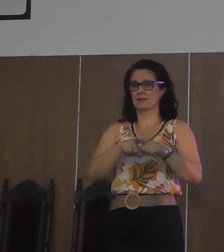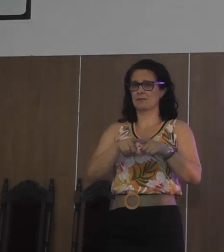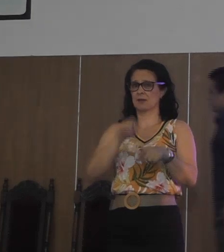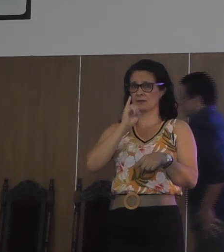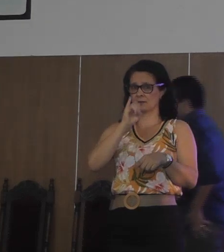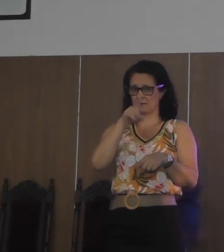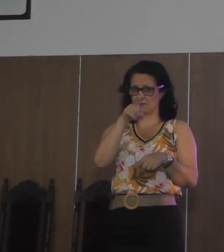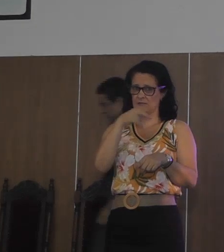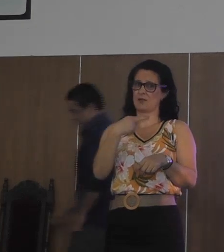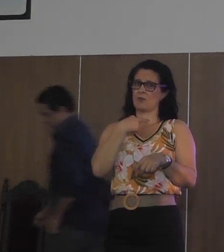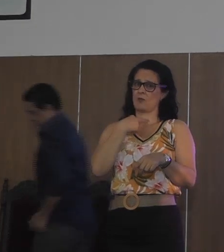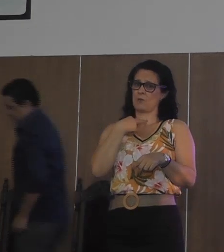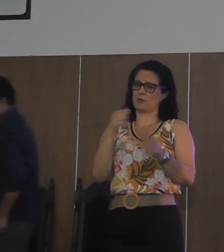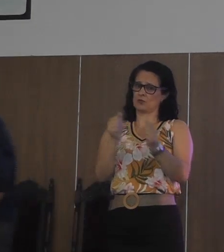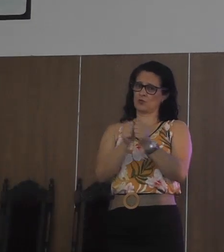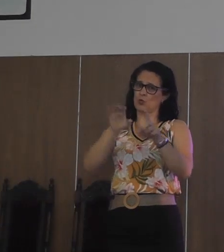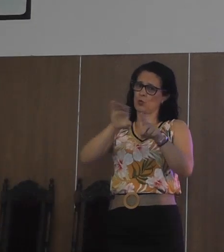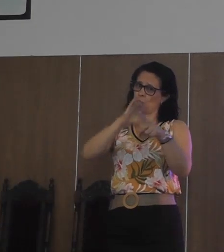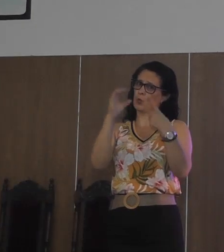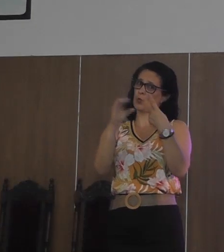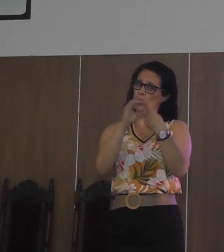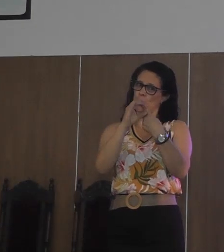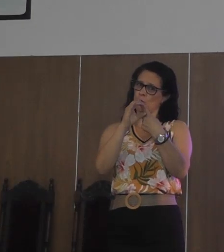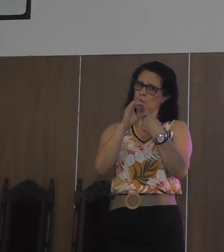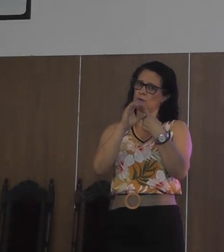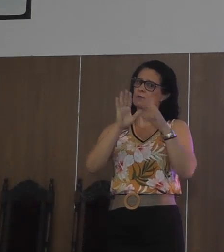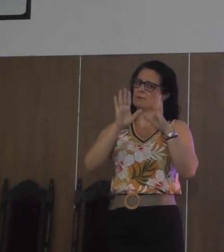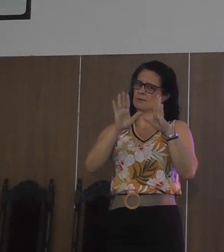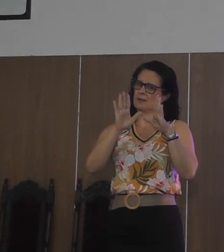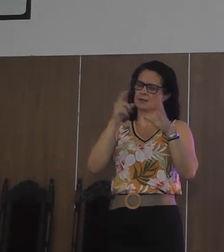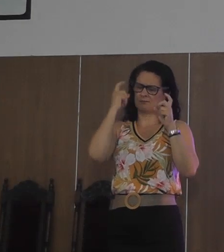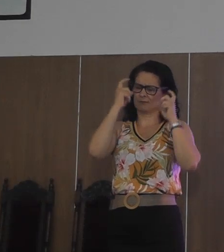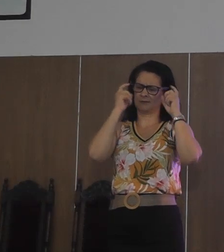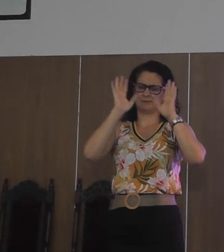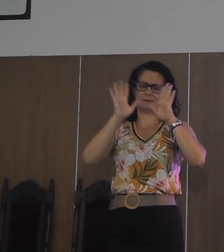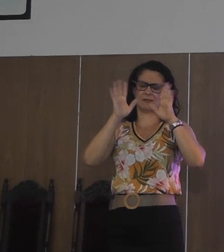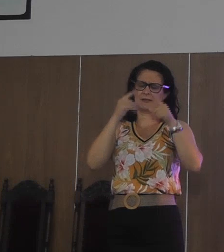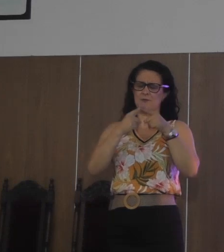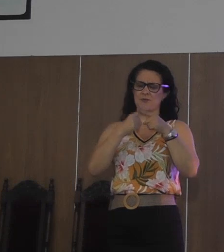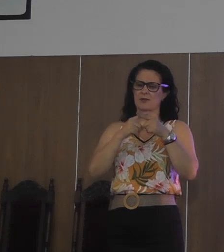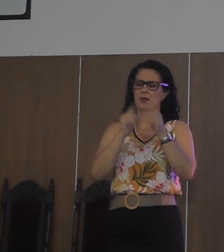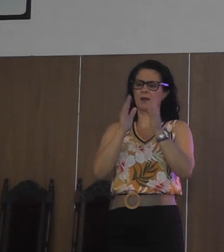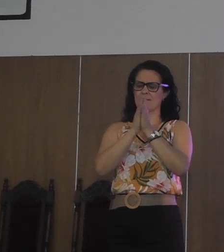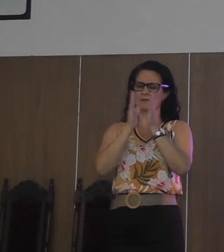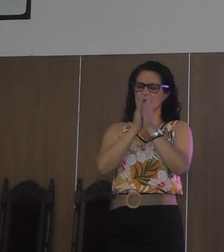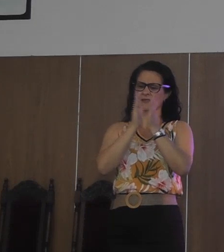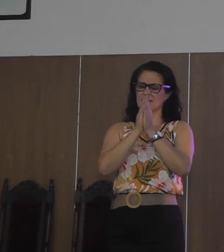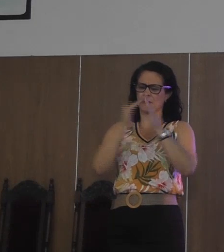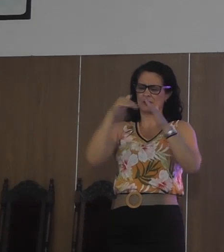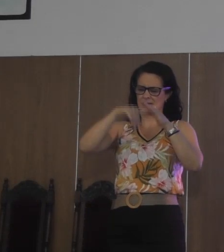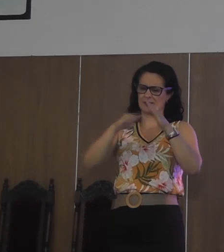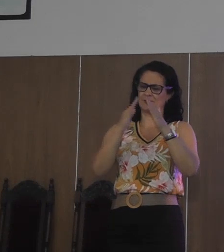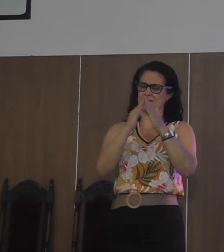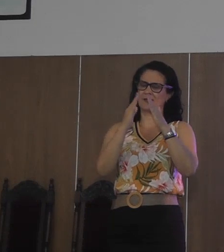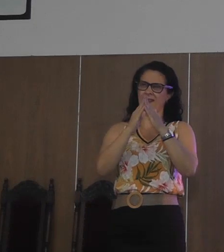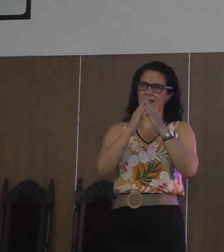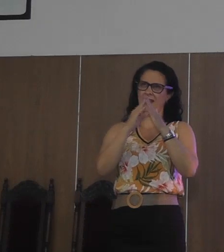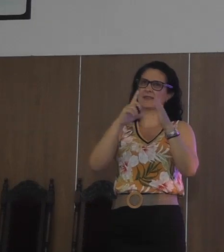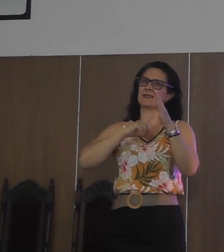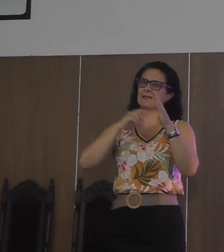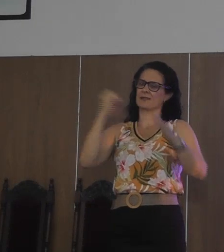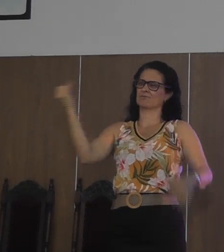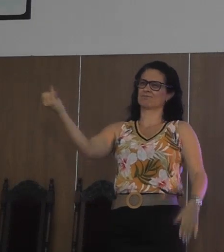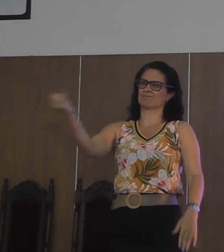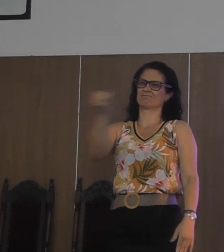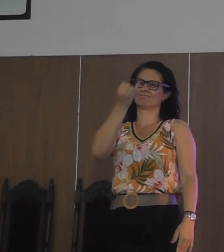aqui presencialmente, que a sua oração daí de casa, ela tem suma importância para toda uma